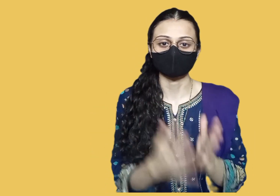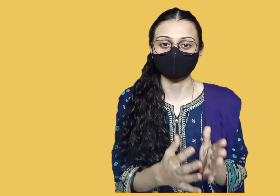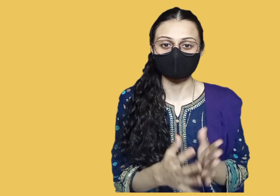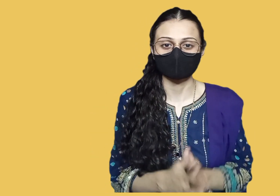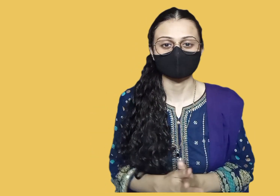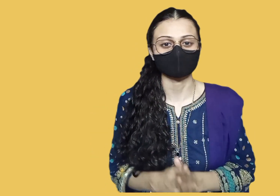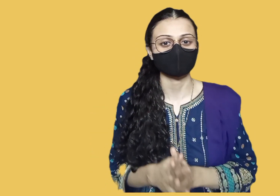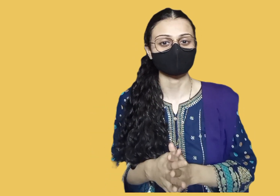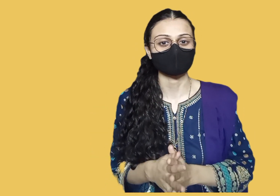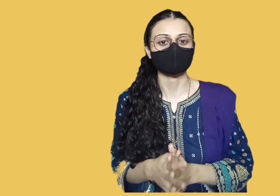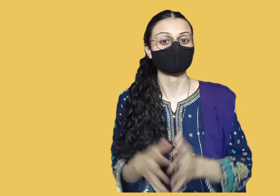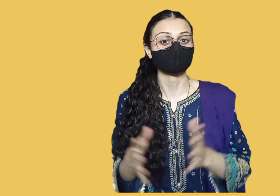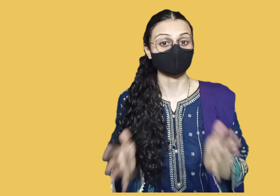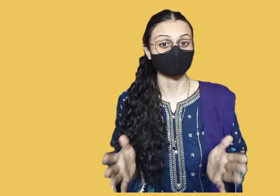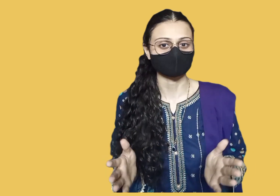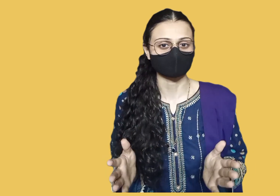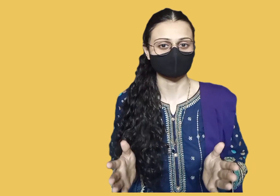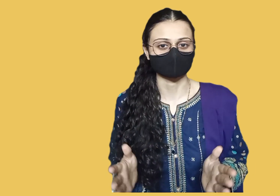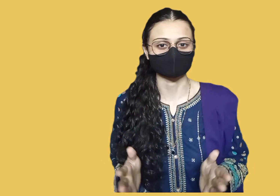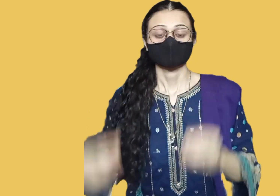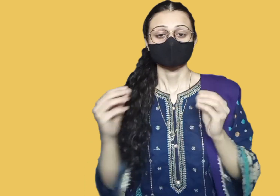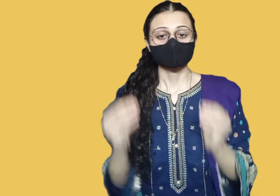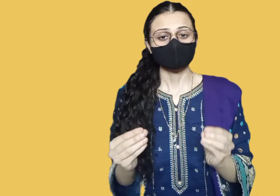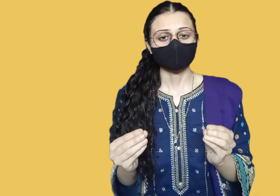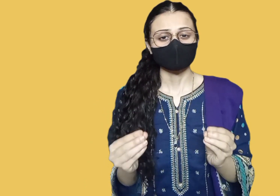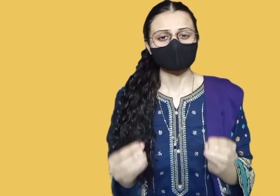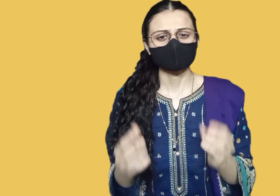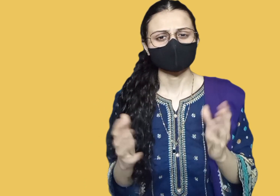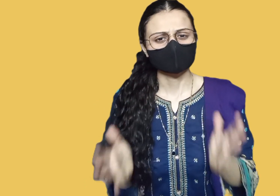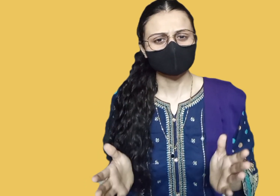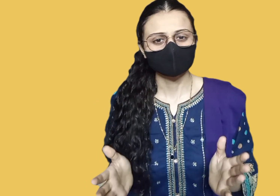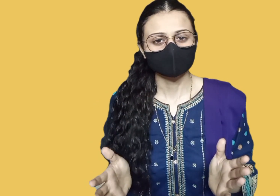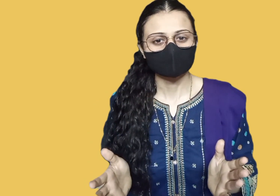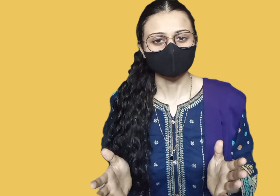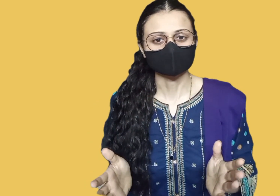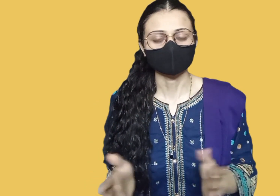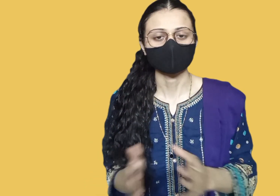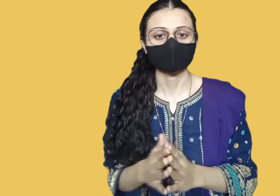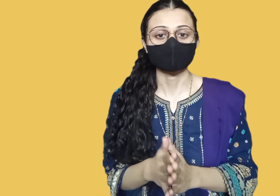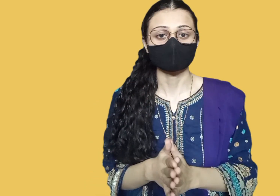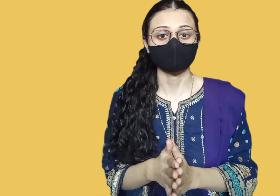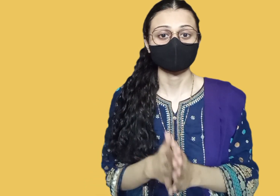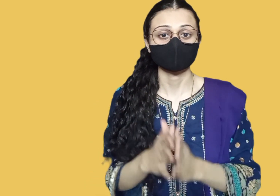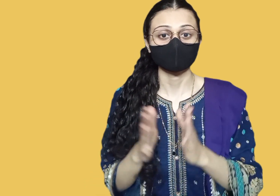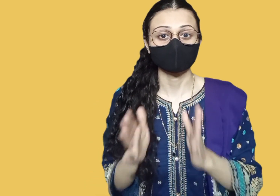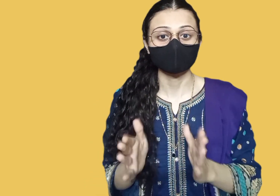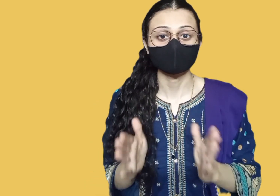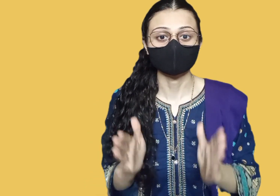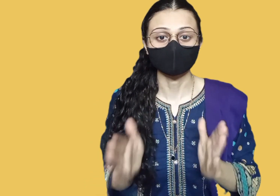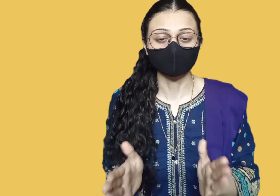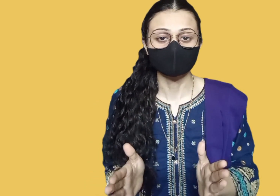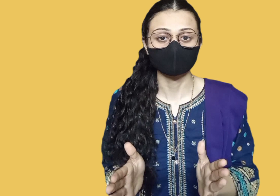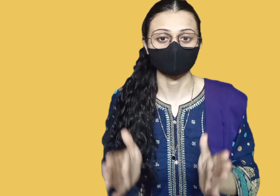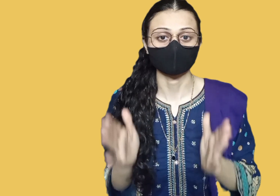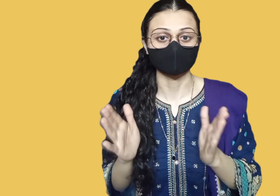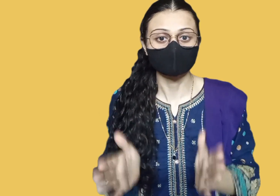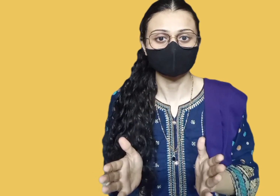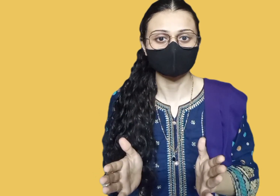वीडियोज़ बनाते हैं और उन्हें जो है वो वायरल कर देते हैं। इस पेपराजी ने इतनी धूम मचा दी है कि चाहे वो हर कोई मोमेंट जो है वो कैप्चर करता